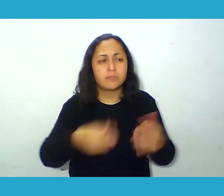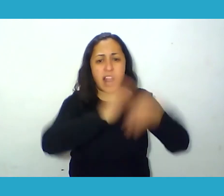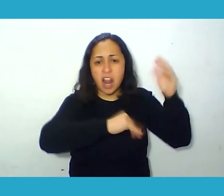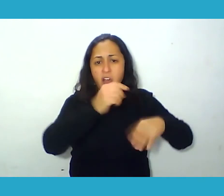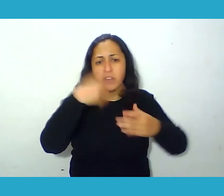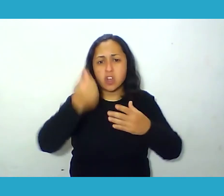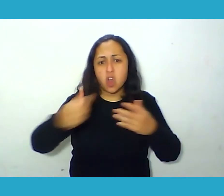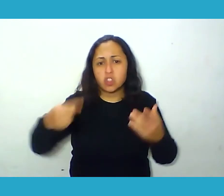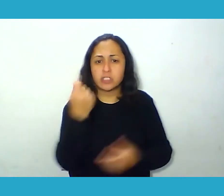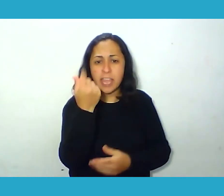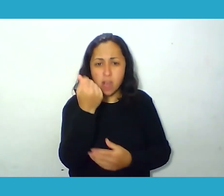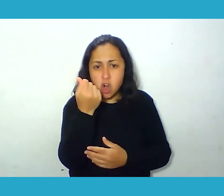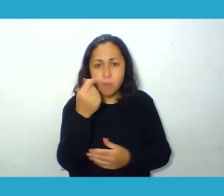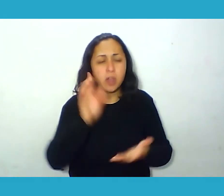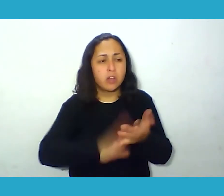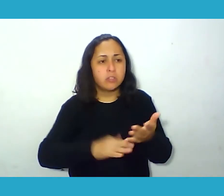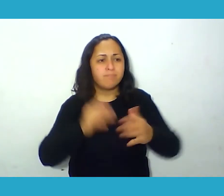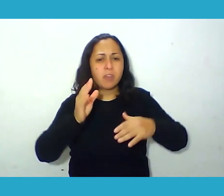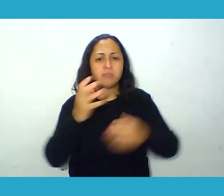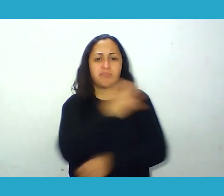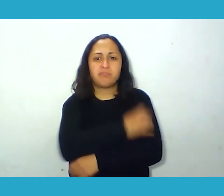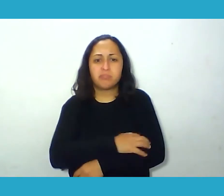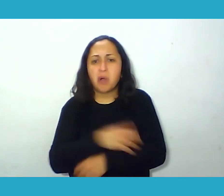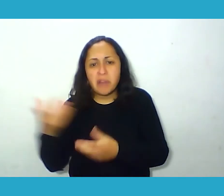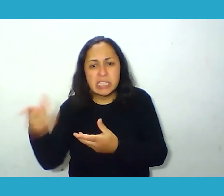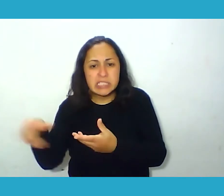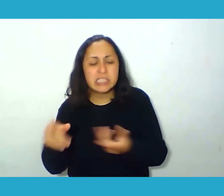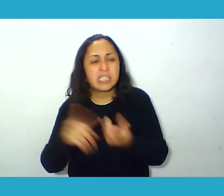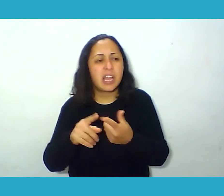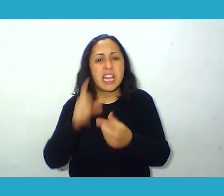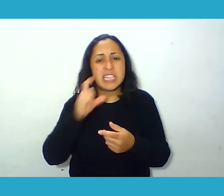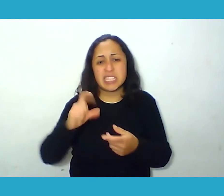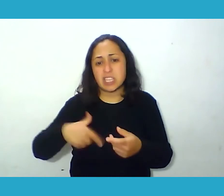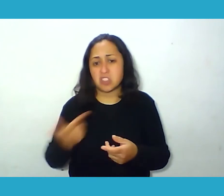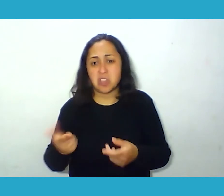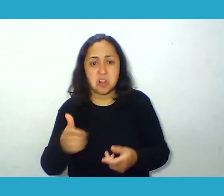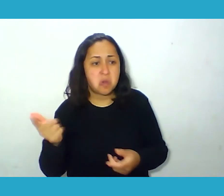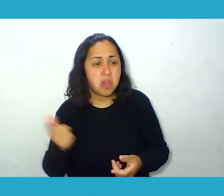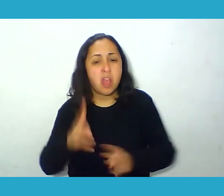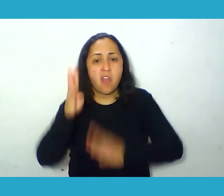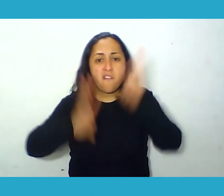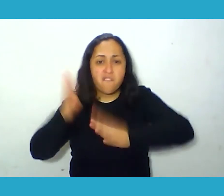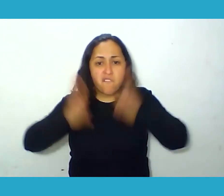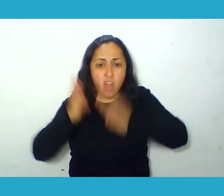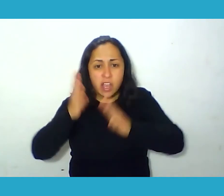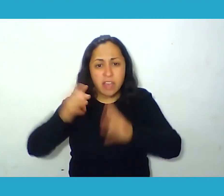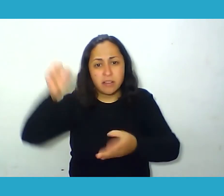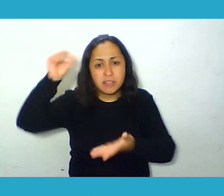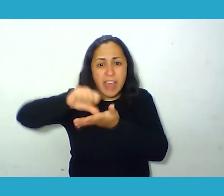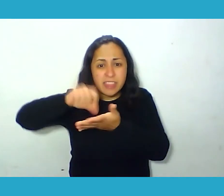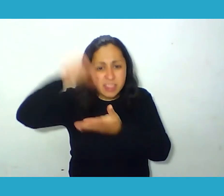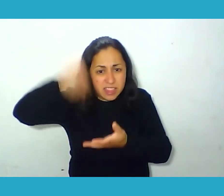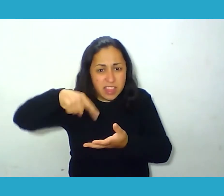esta obra, en cuanto a lo económico, ante la pobreza estructural, tampoco tiene licencia social. Se altera el bosque nativo en zonas rojas y